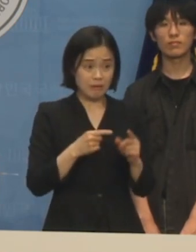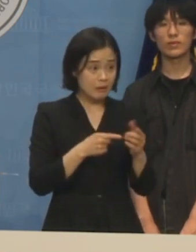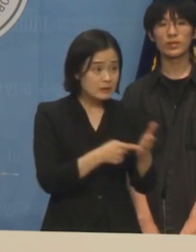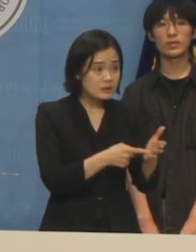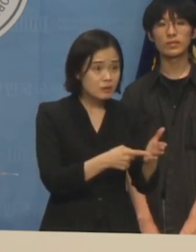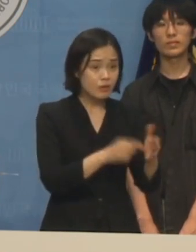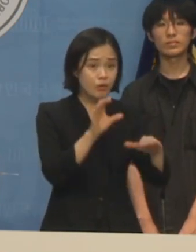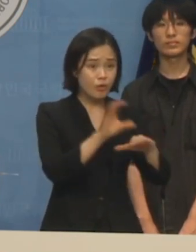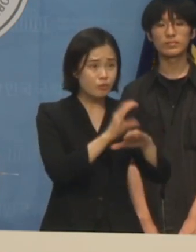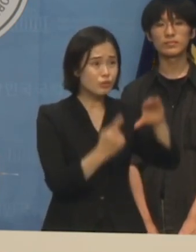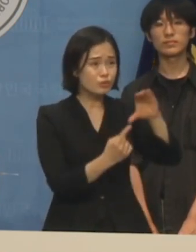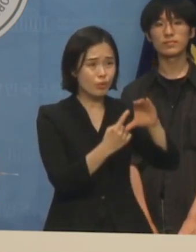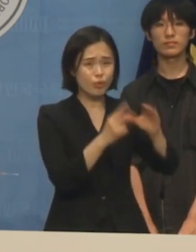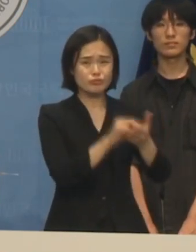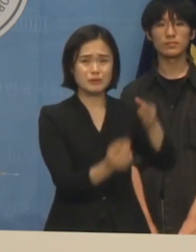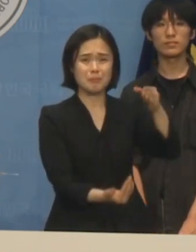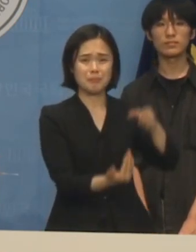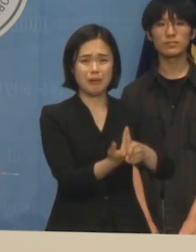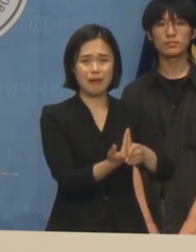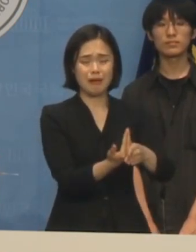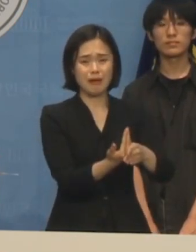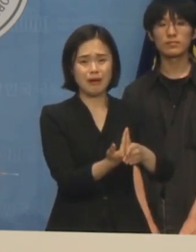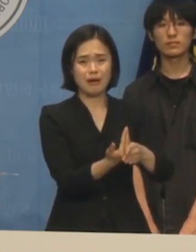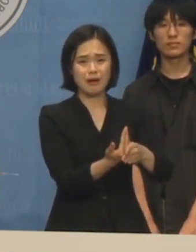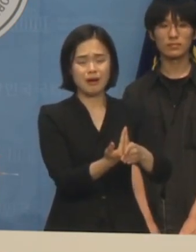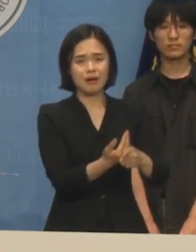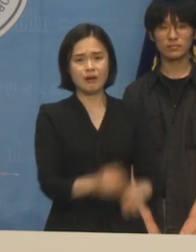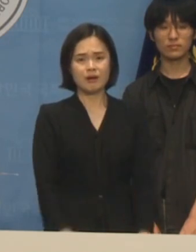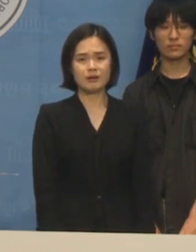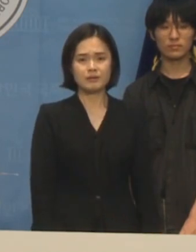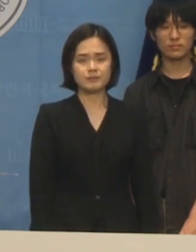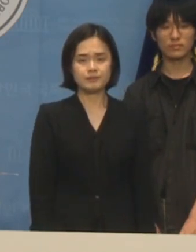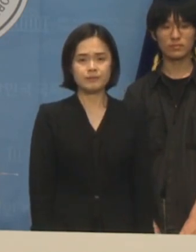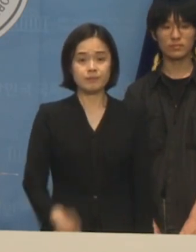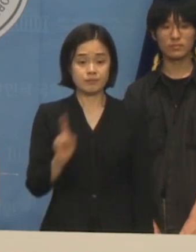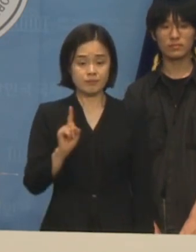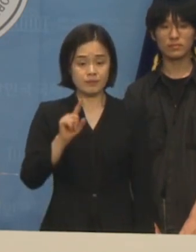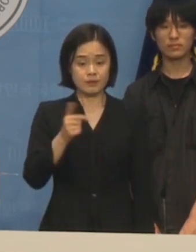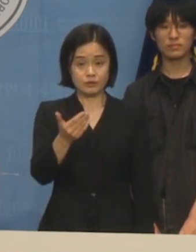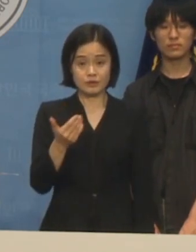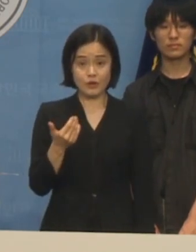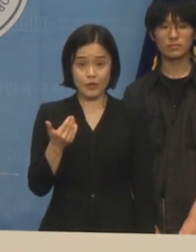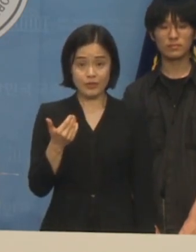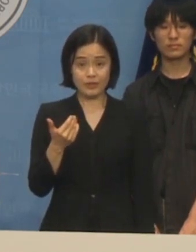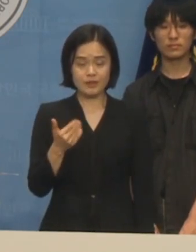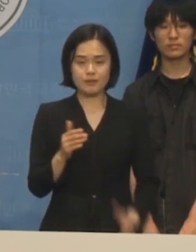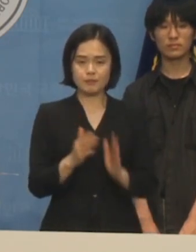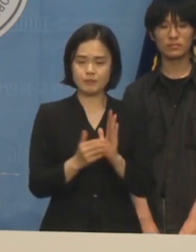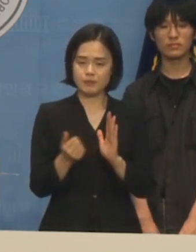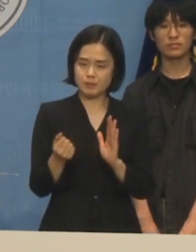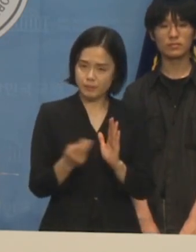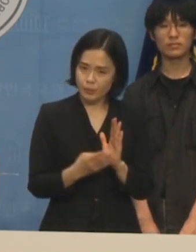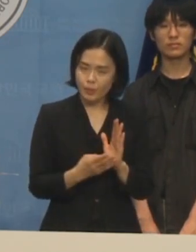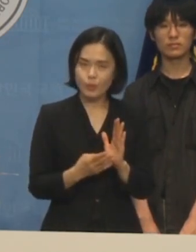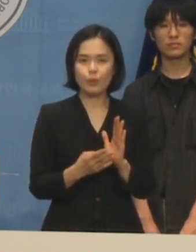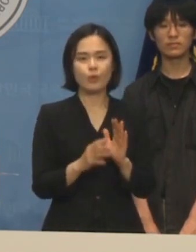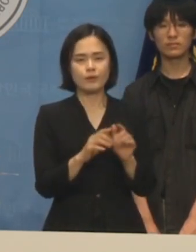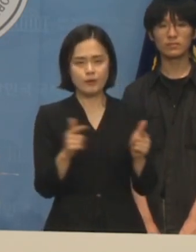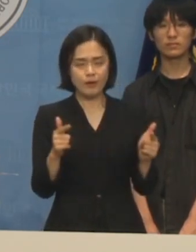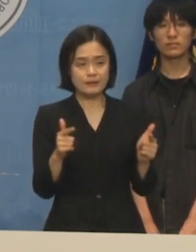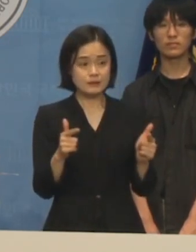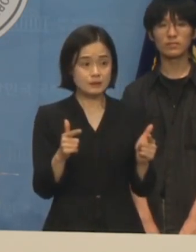17일에서야 신청을 공지한 점, 연수 비밀번호 초기화 등 안내 사항은 당일 오전에야 공지한 점,